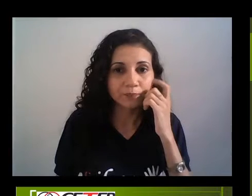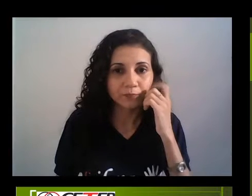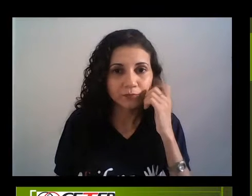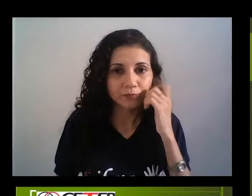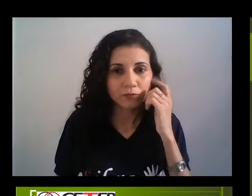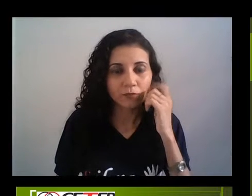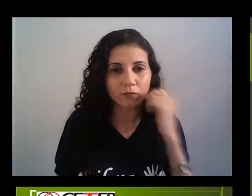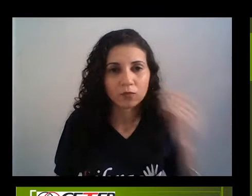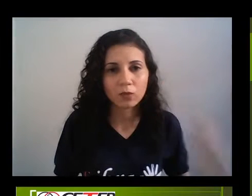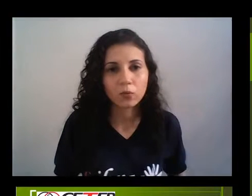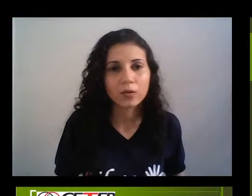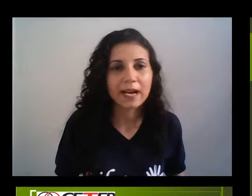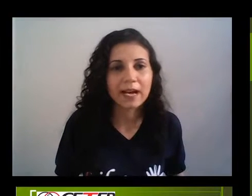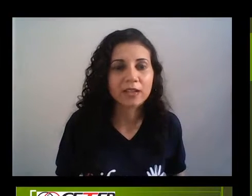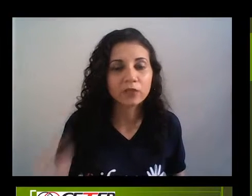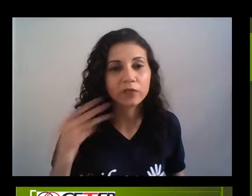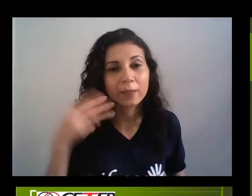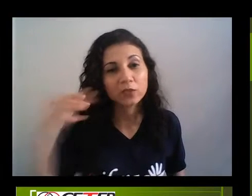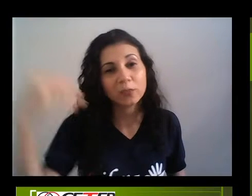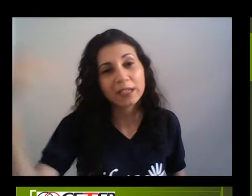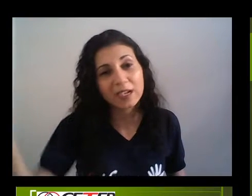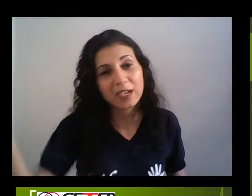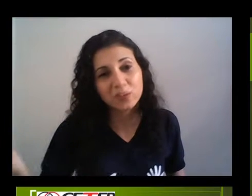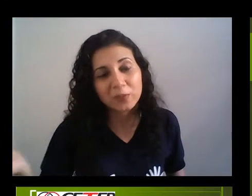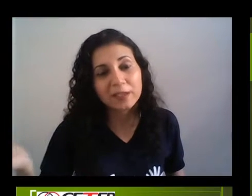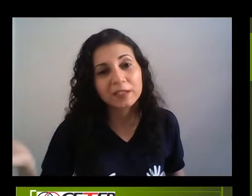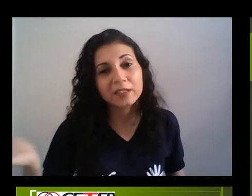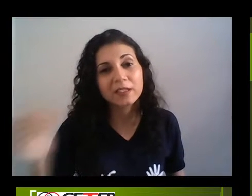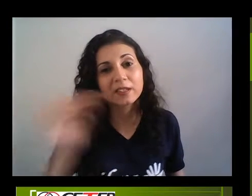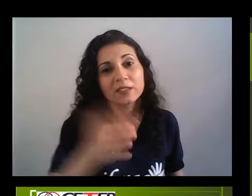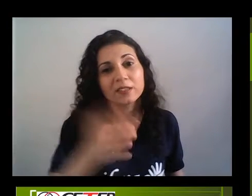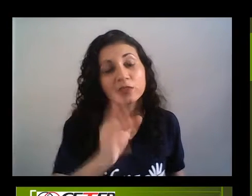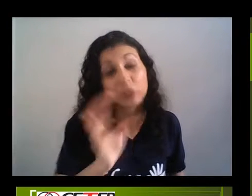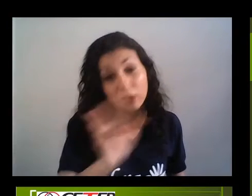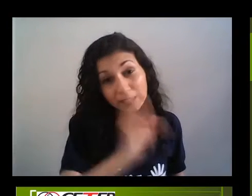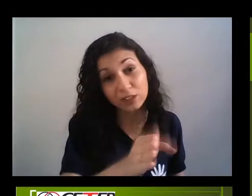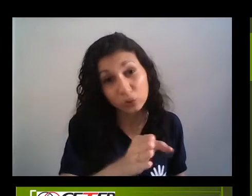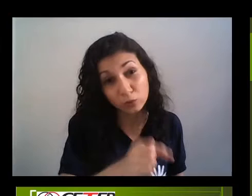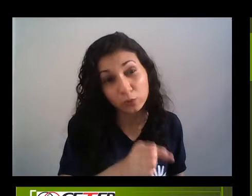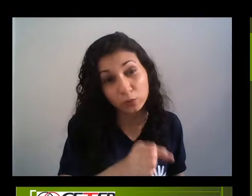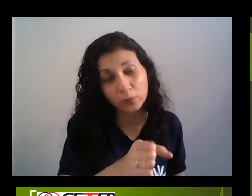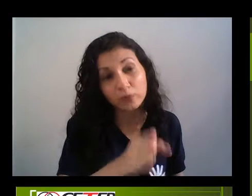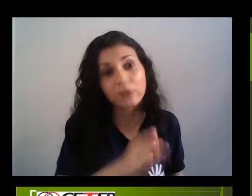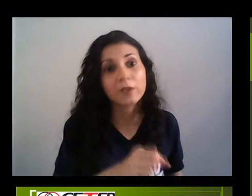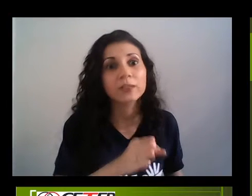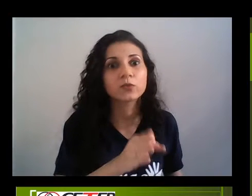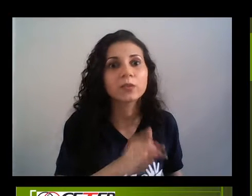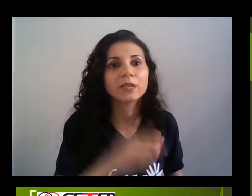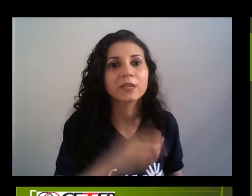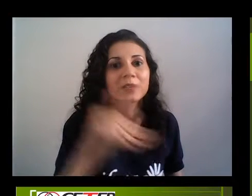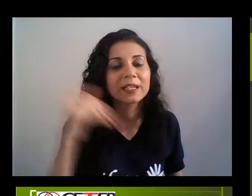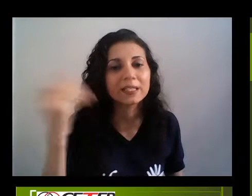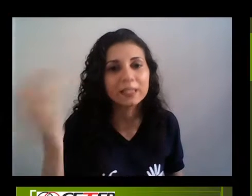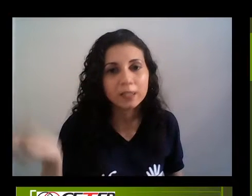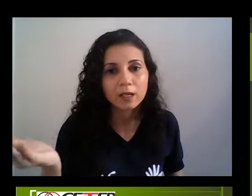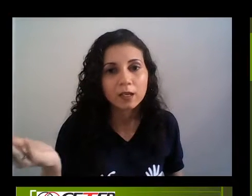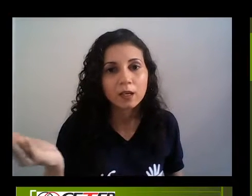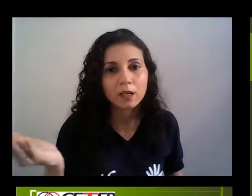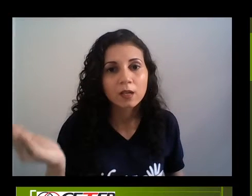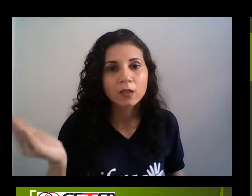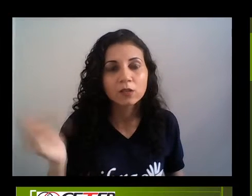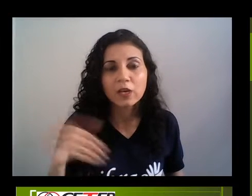já o gato, vai ficar mais complicado para ele. Se você colocar nessa estrutura do português, vai ficar mais complicado para ele